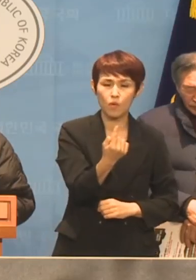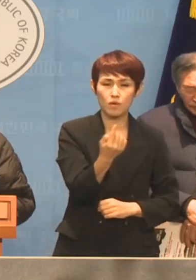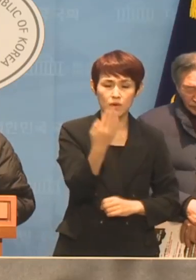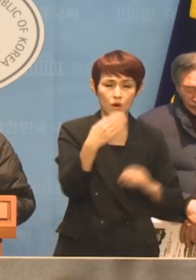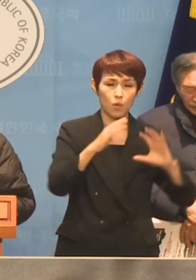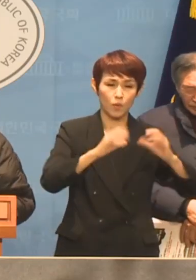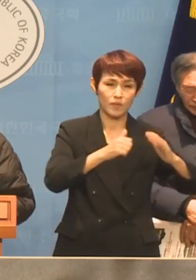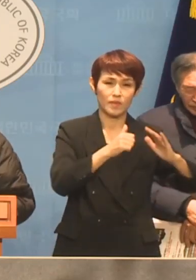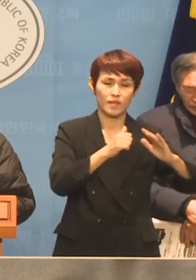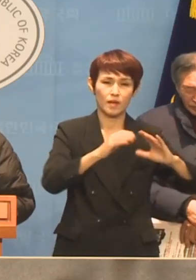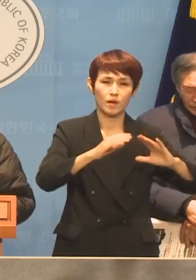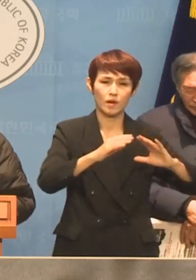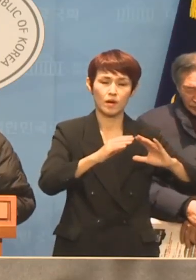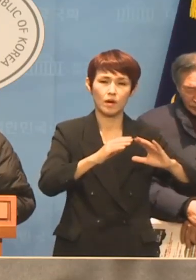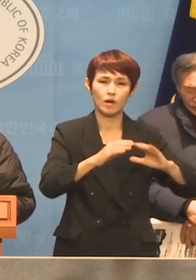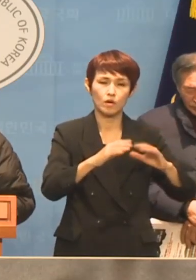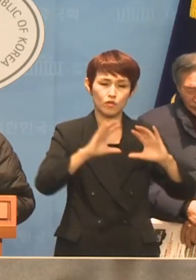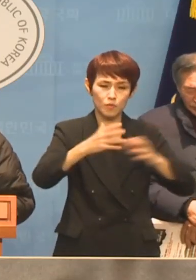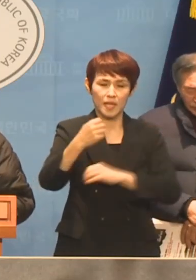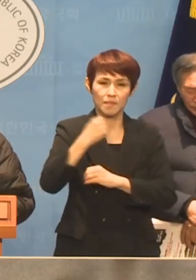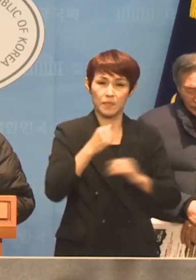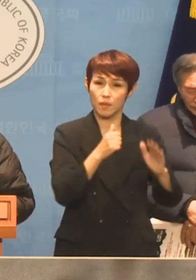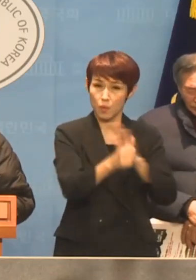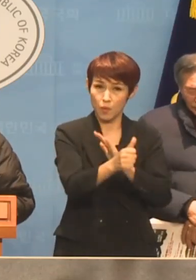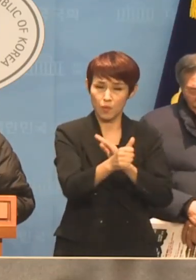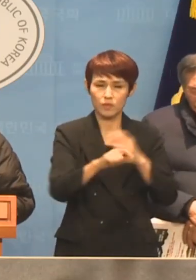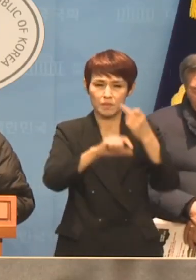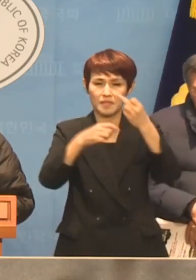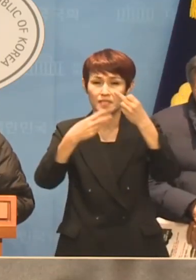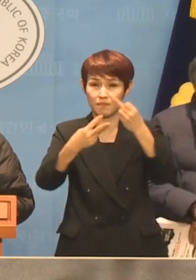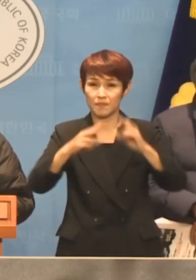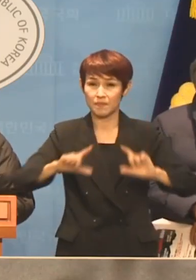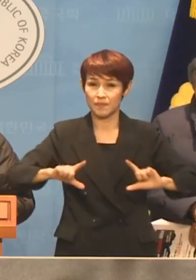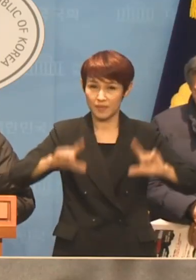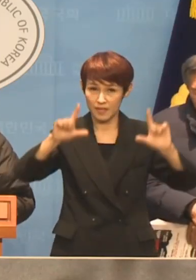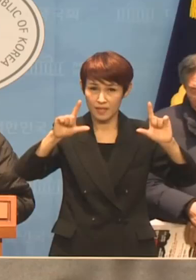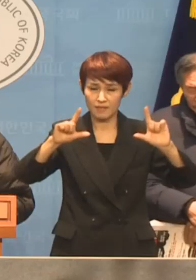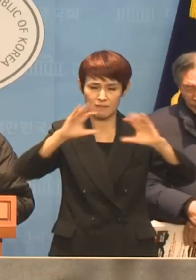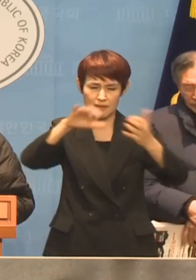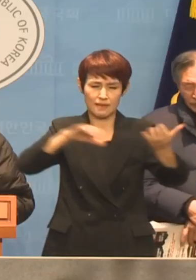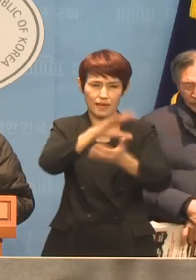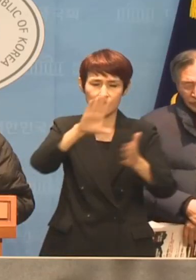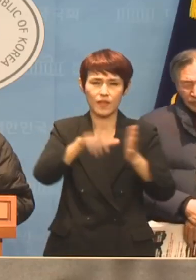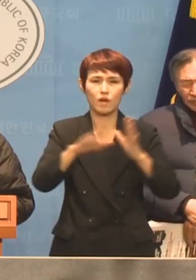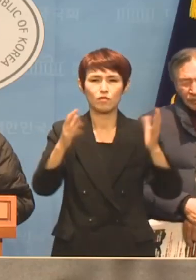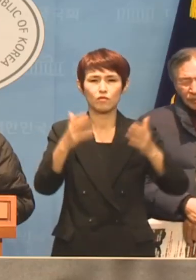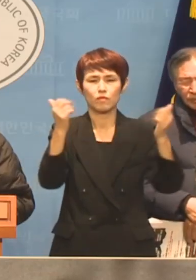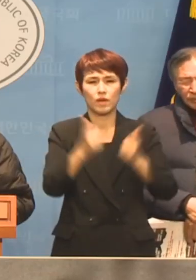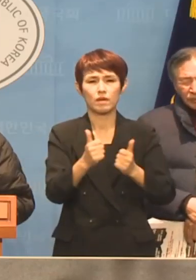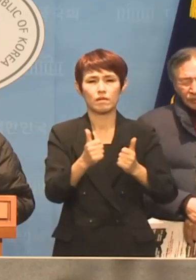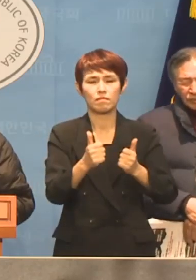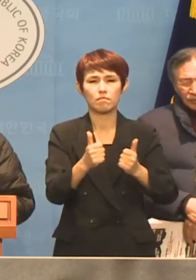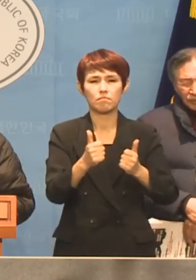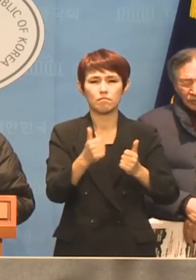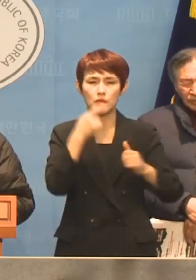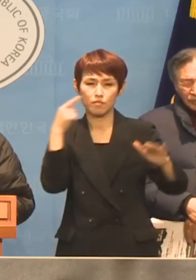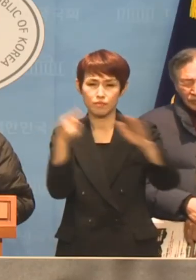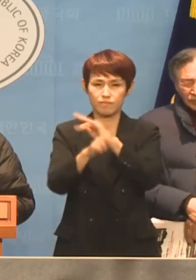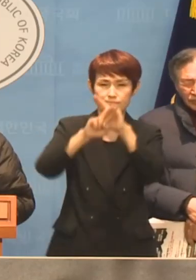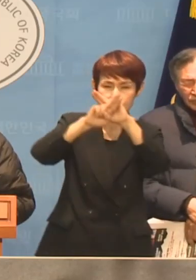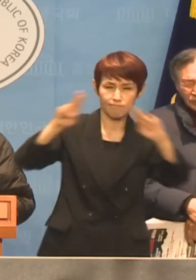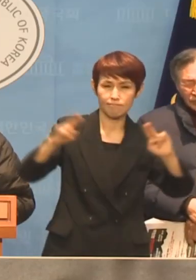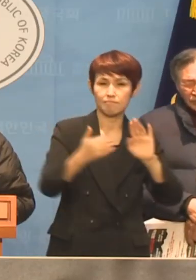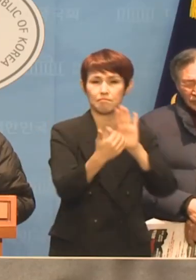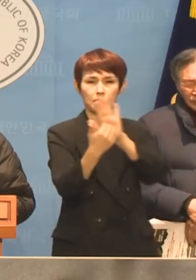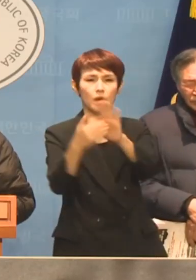원내대표는 12월 3일 내란 당시 국회에 불법계엄 해제를 막기 위해